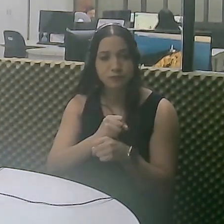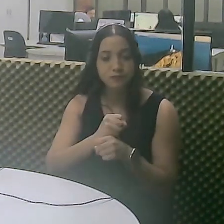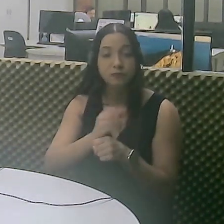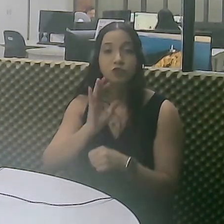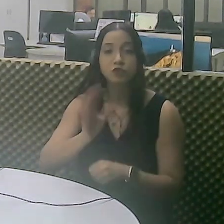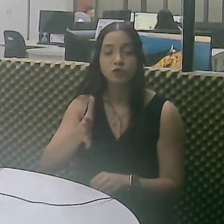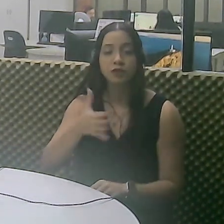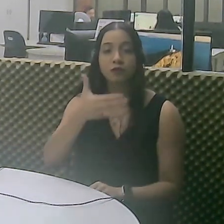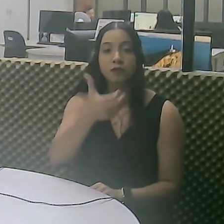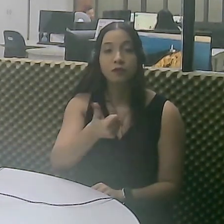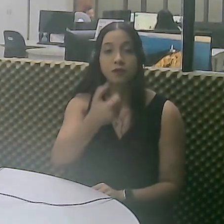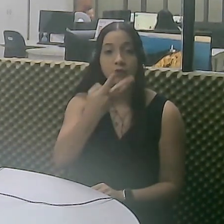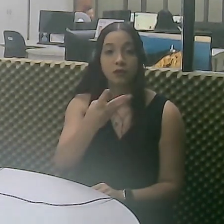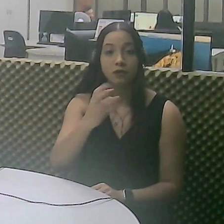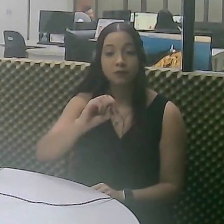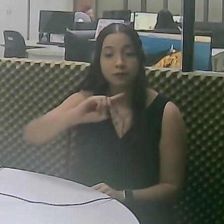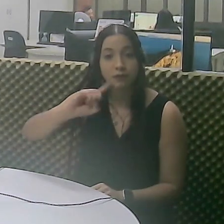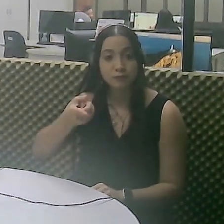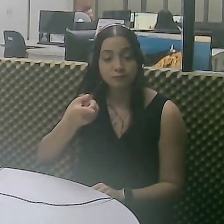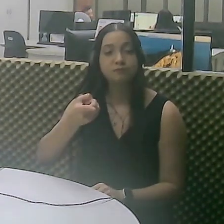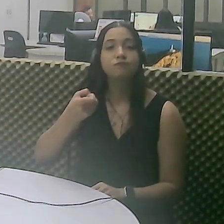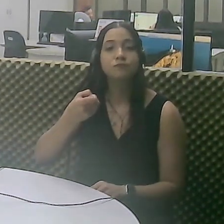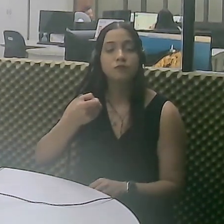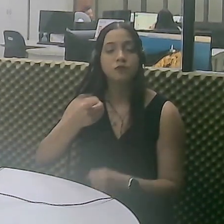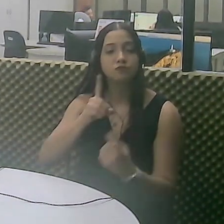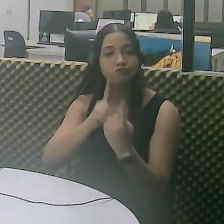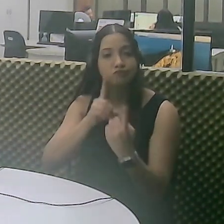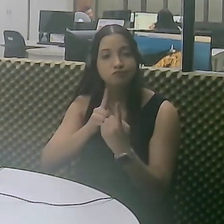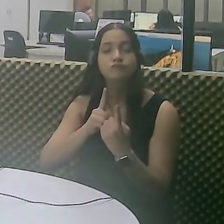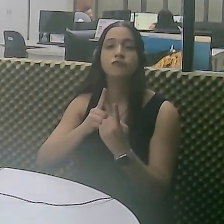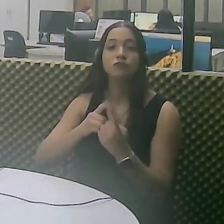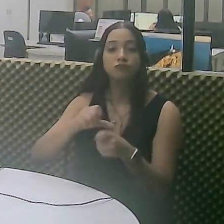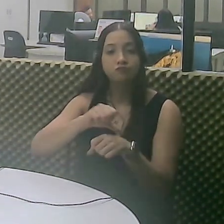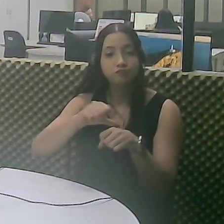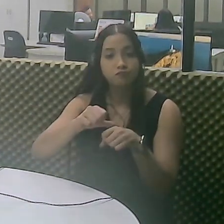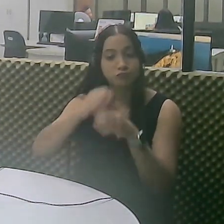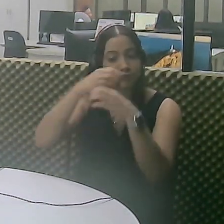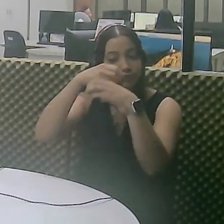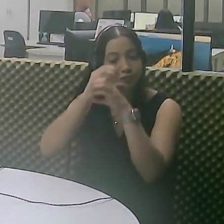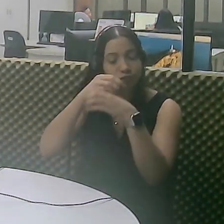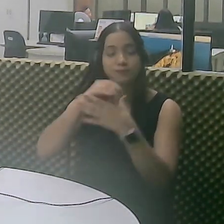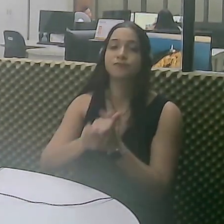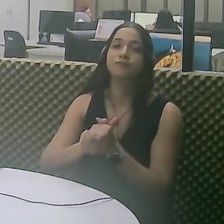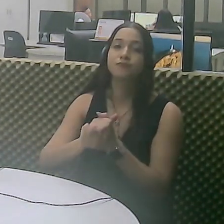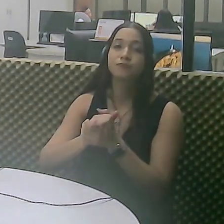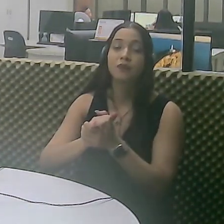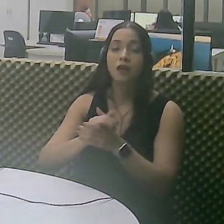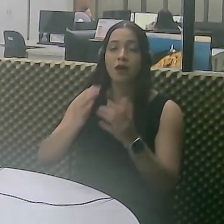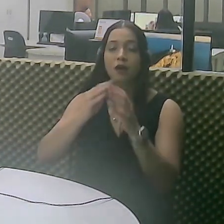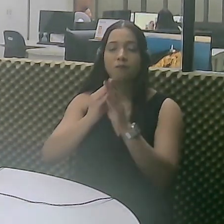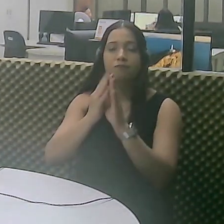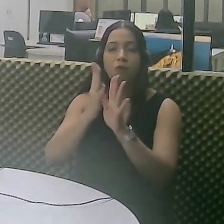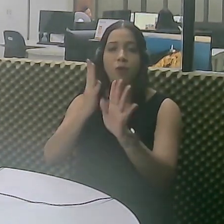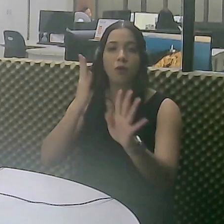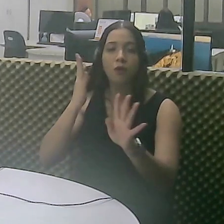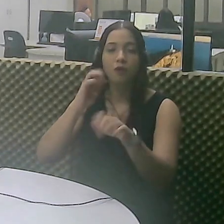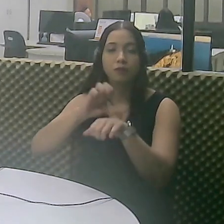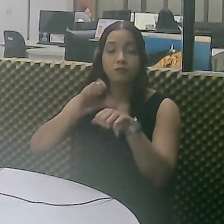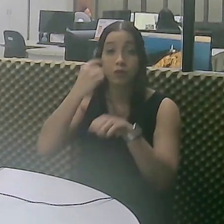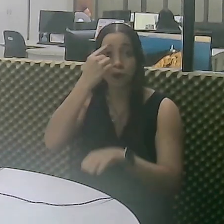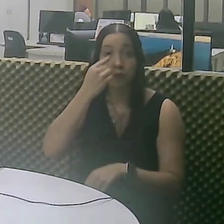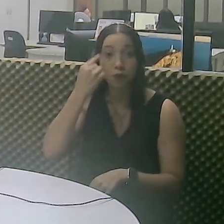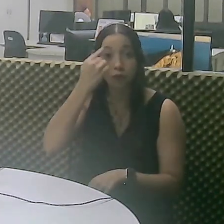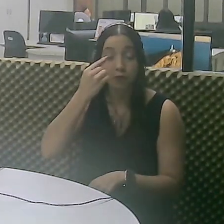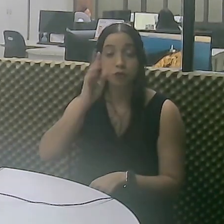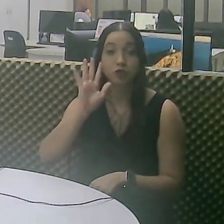executar cerca de 140 mil procedimentos, exames e cirurgias, e zerar a fila para exames de cataratas e